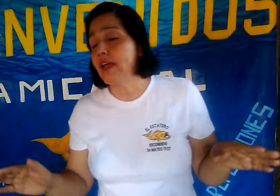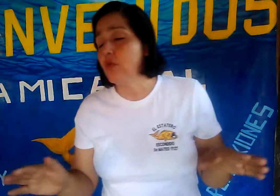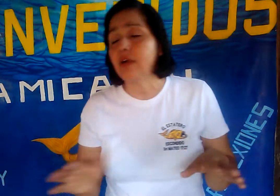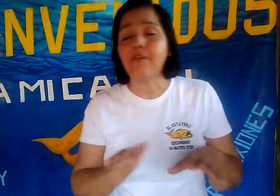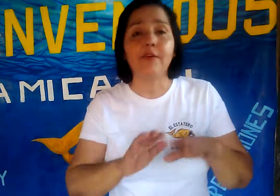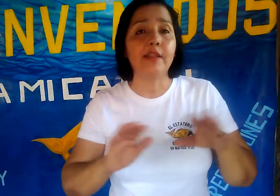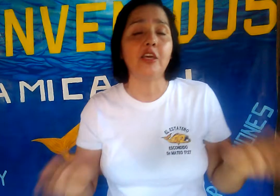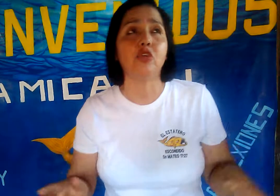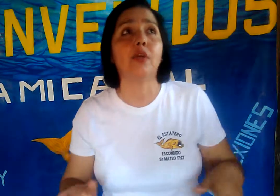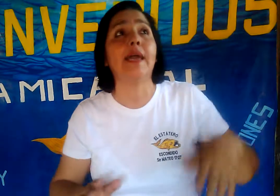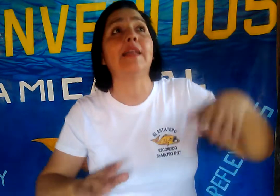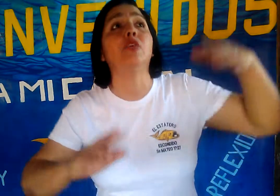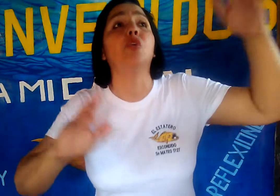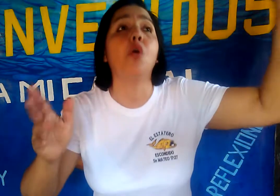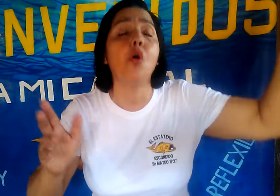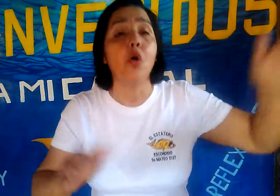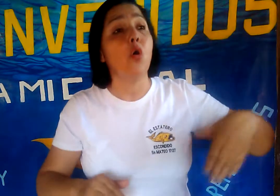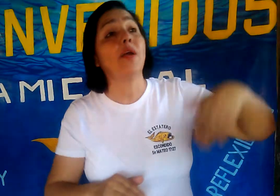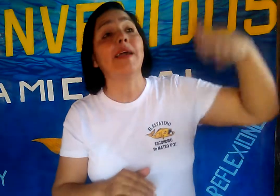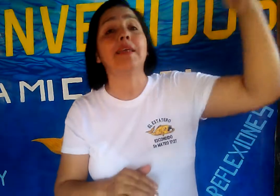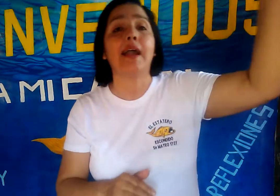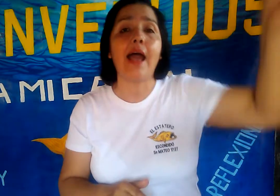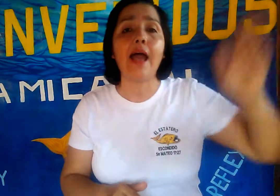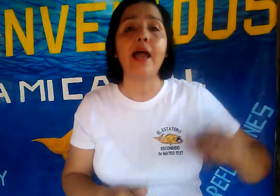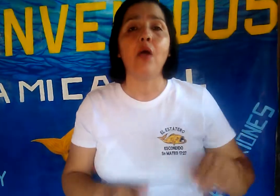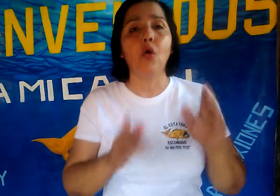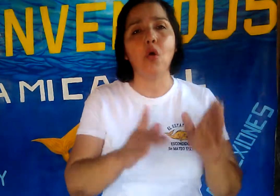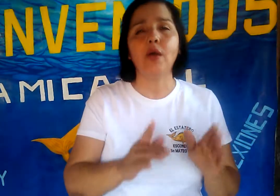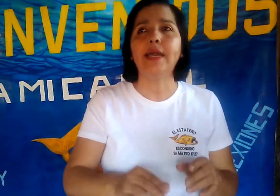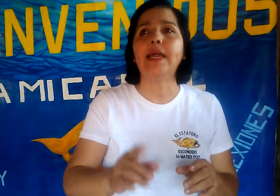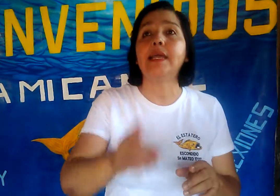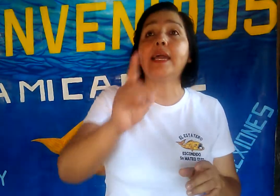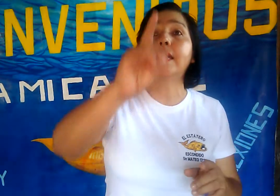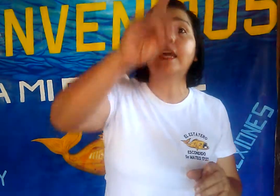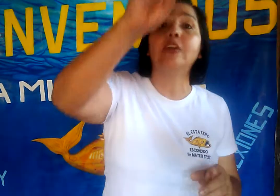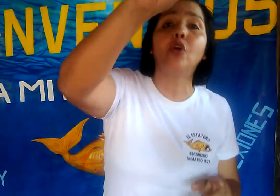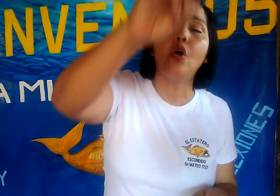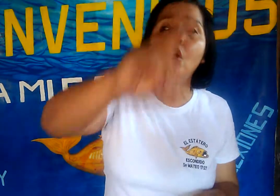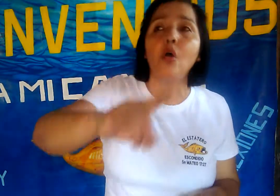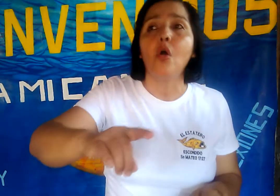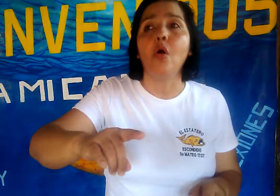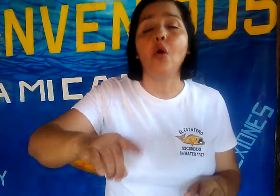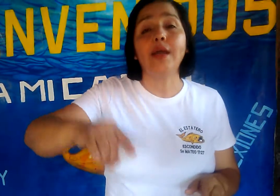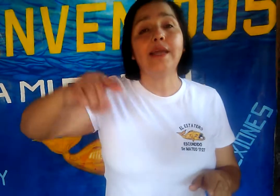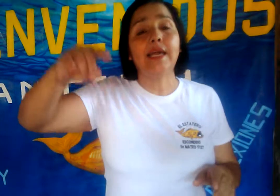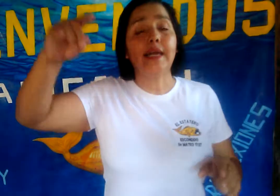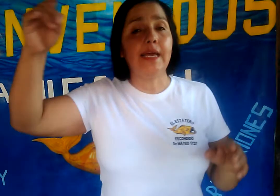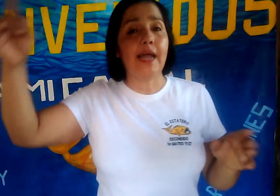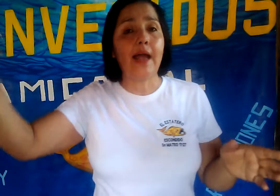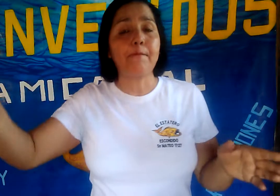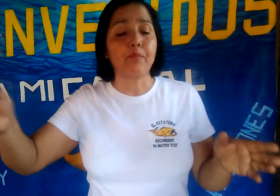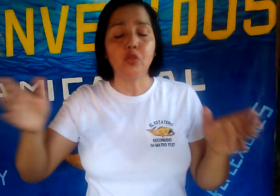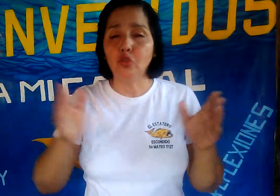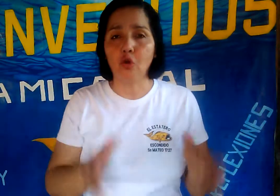nunca fue dicho que dio o quedará o el que creyó o el que creerá no